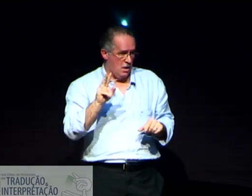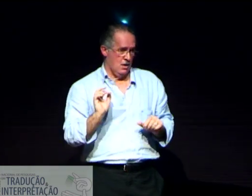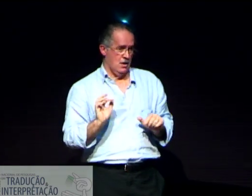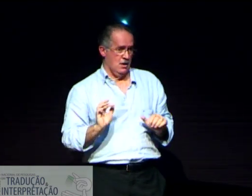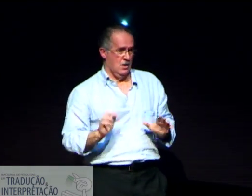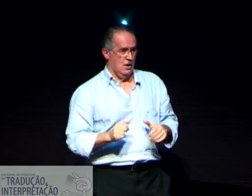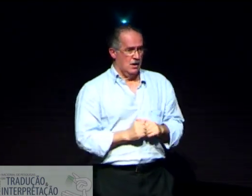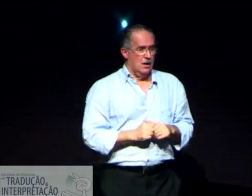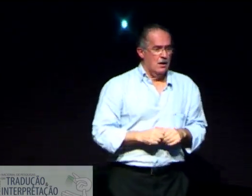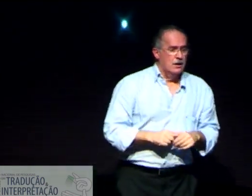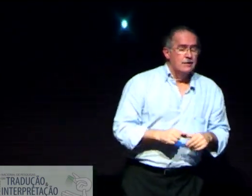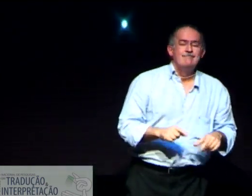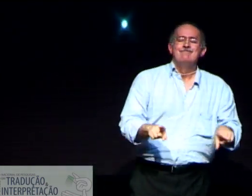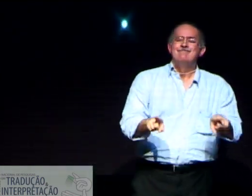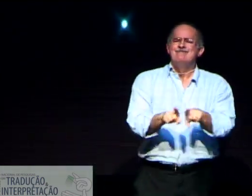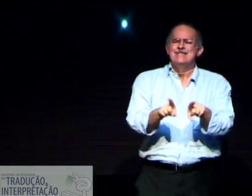olhar sobre esses possíveis problemas de tradução?